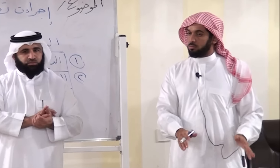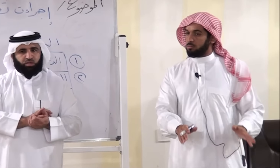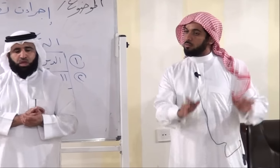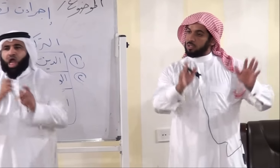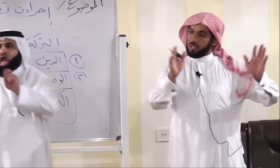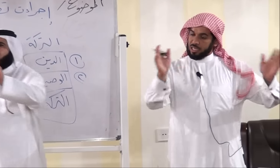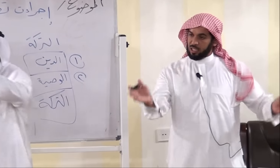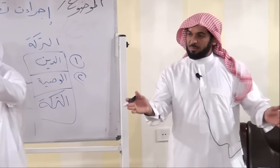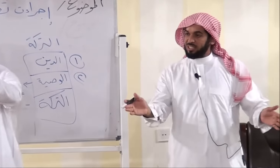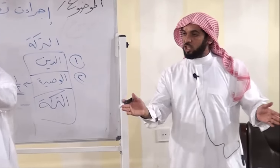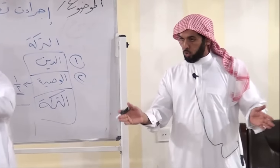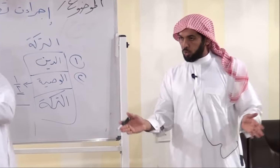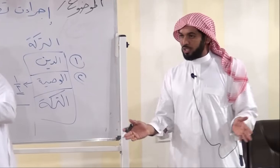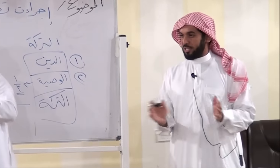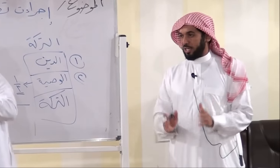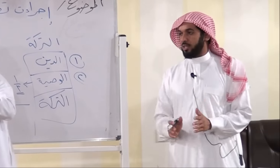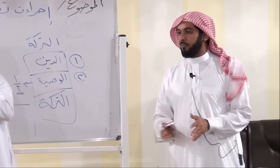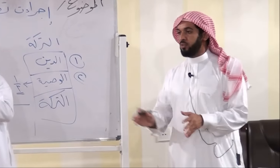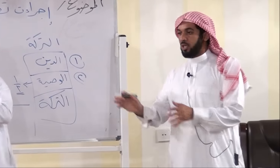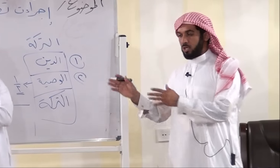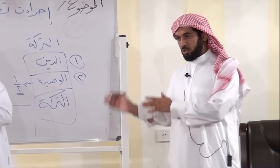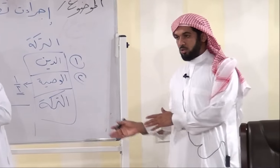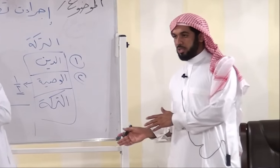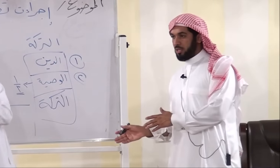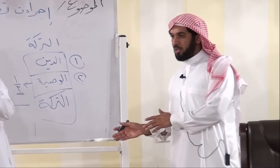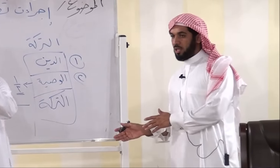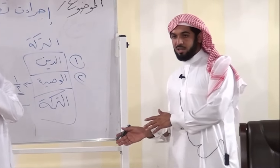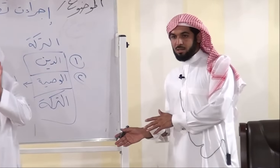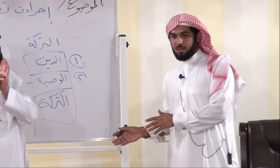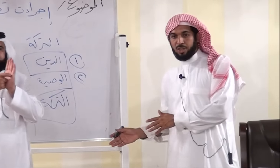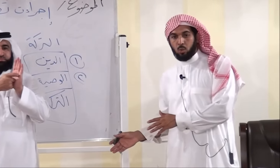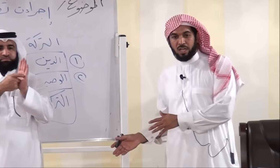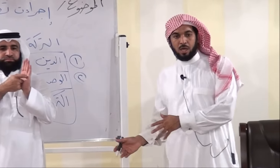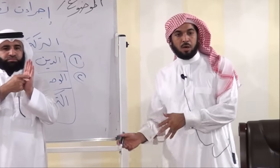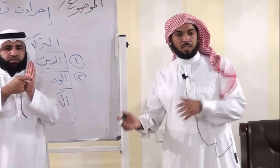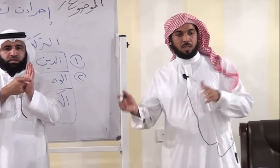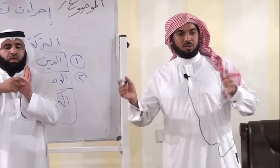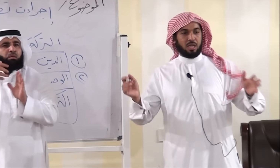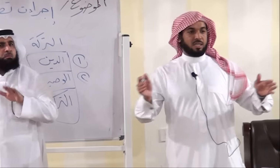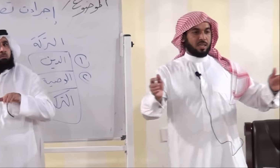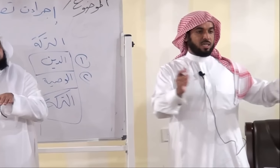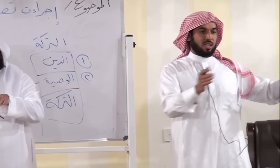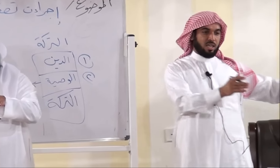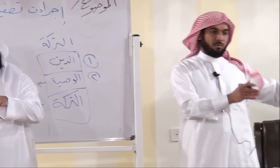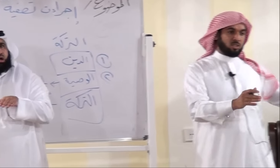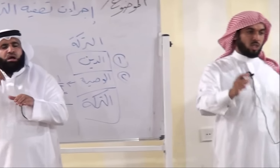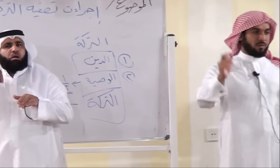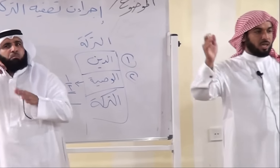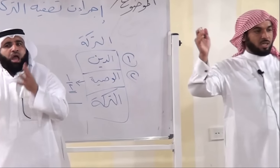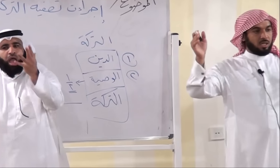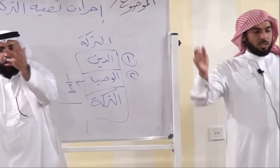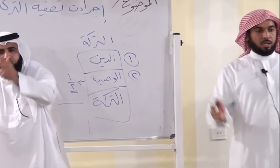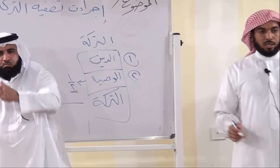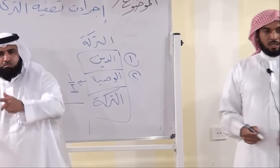اسهم قيمتها السوقيه كذا، عنده ثروه حيوانيه مثلا كذا كذا كذا